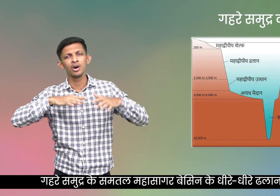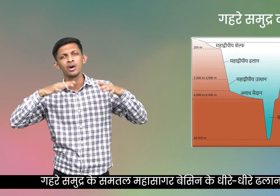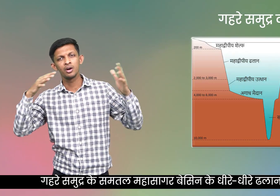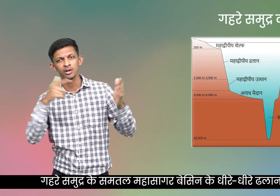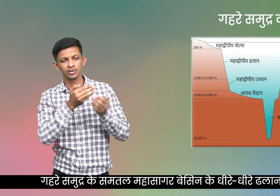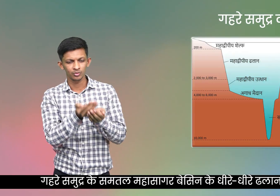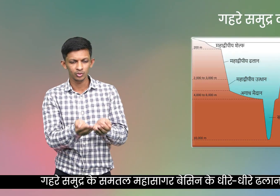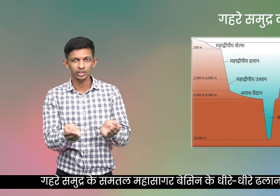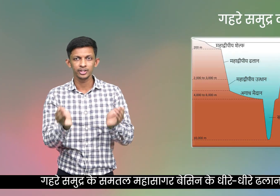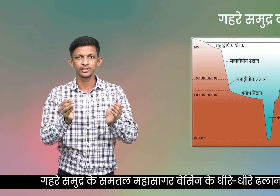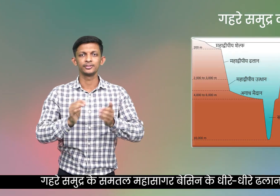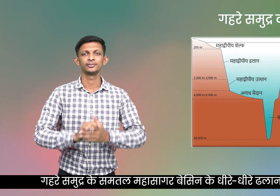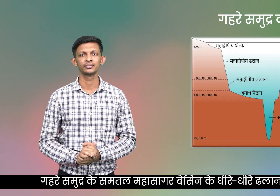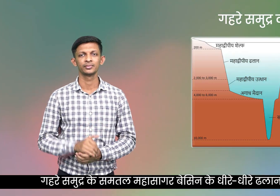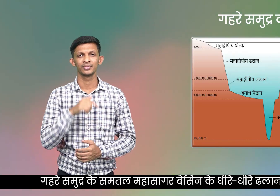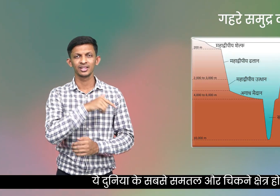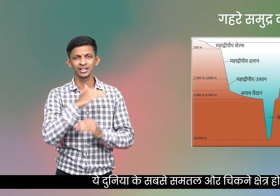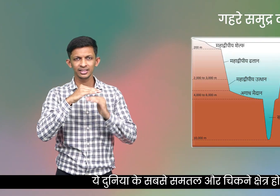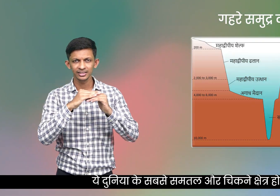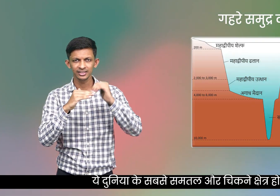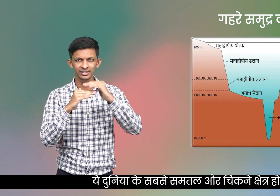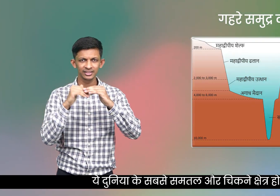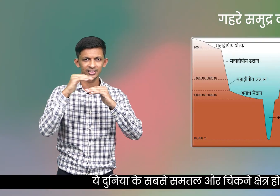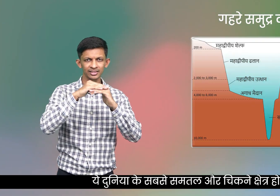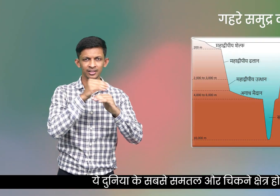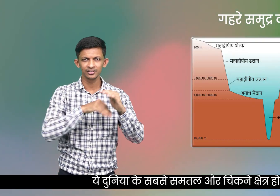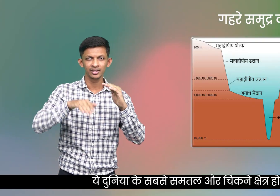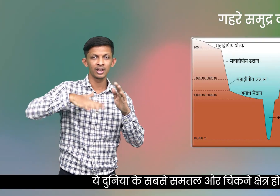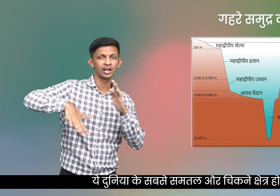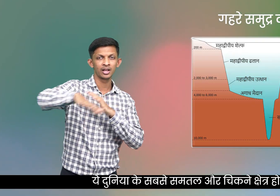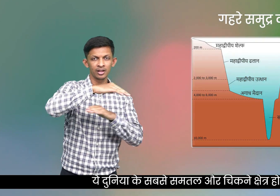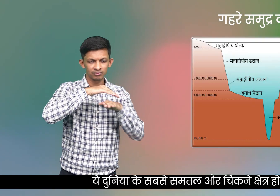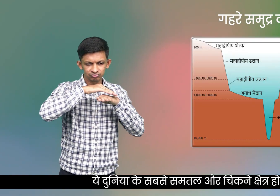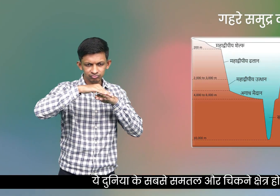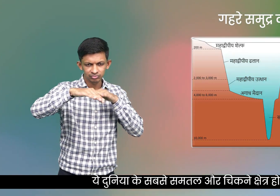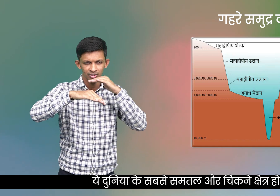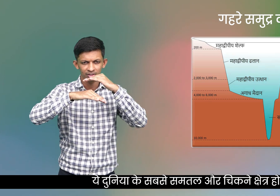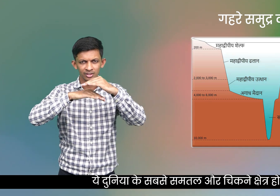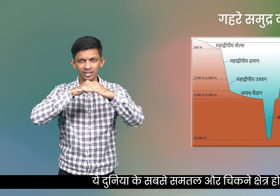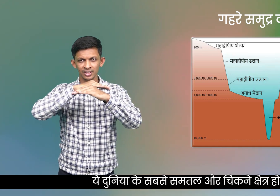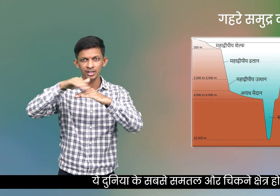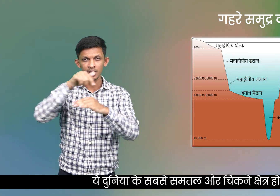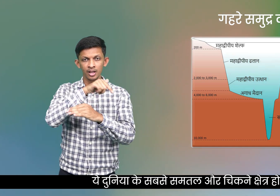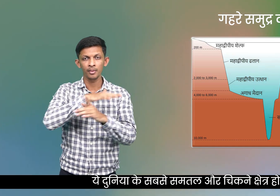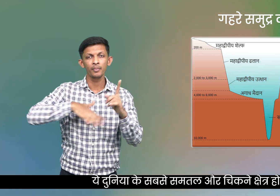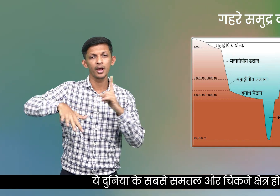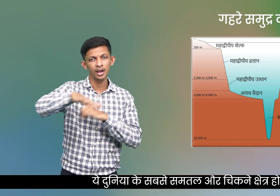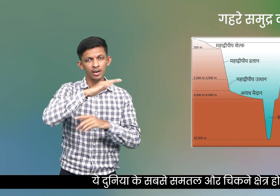वाले क्षेत्र होते हैं। ये दुनिया के सबसे समतल और चिकने